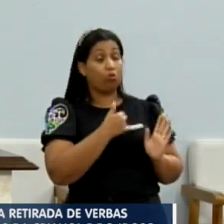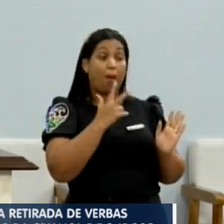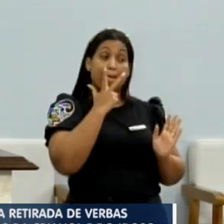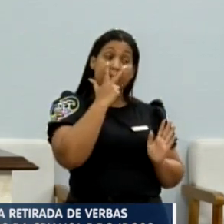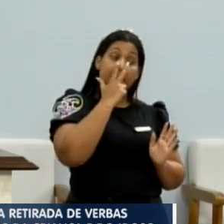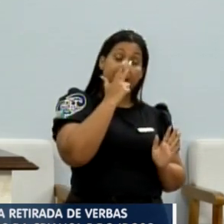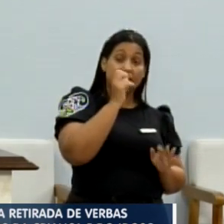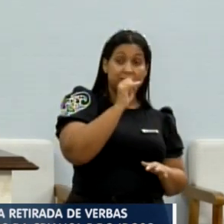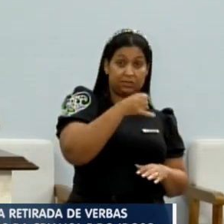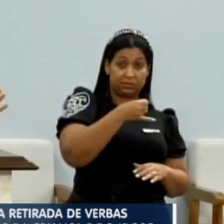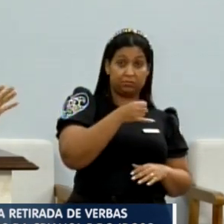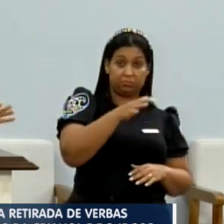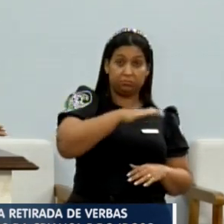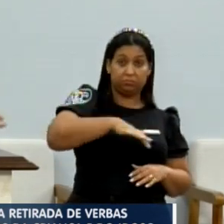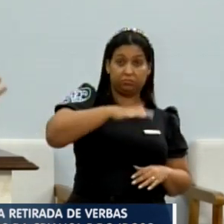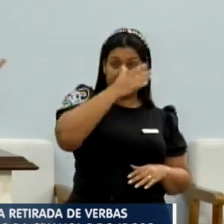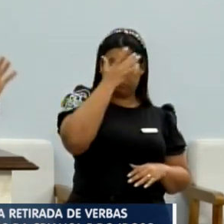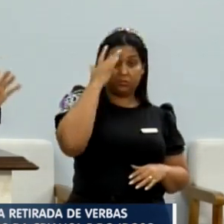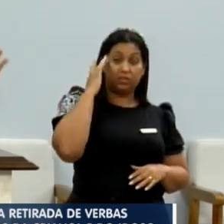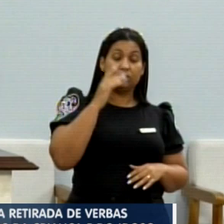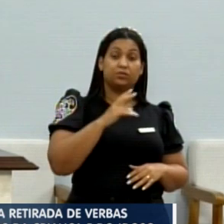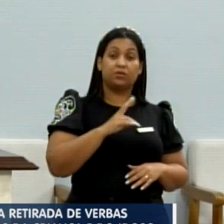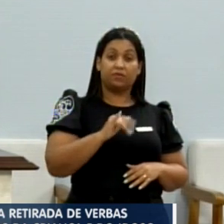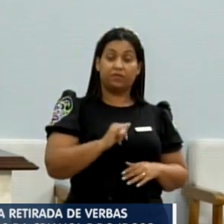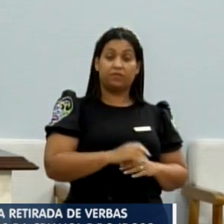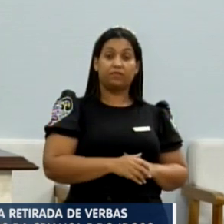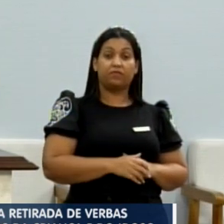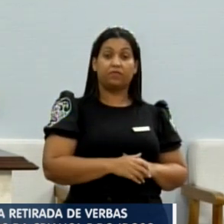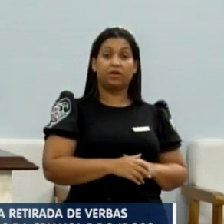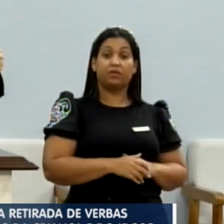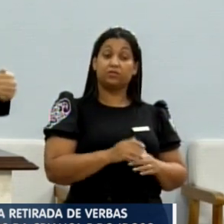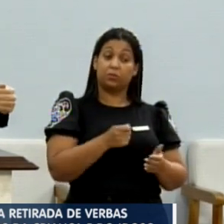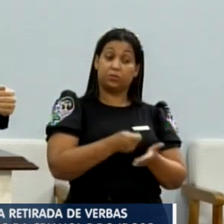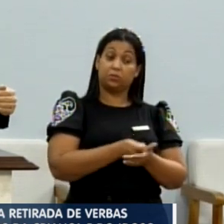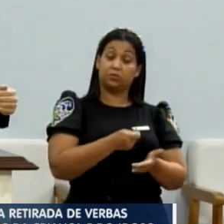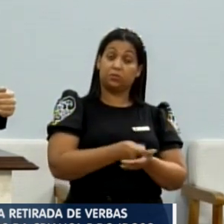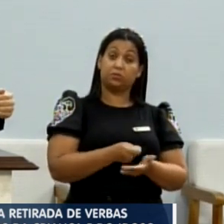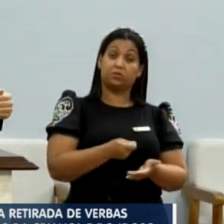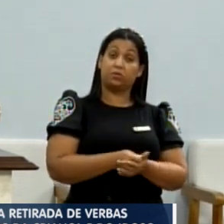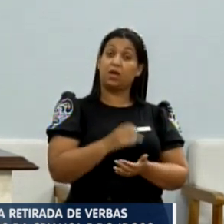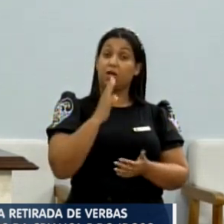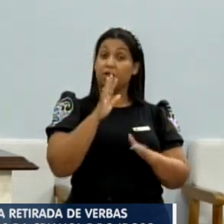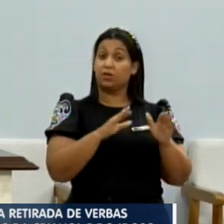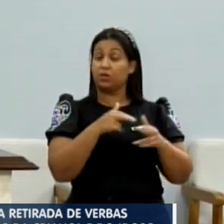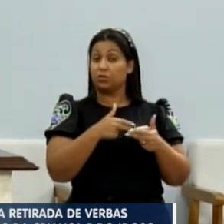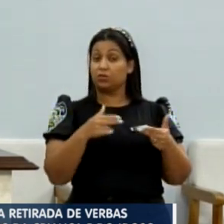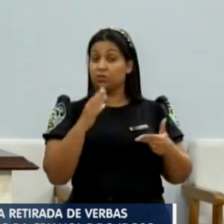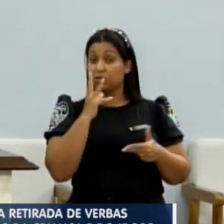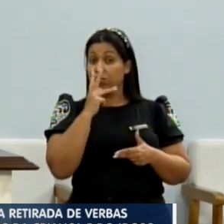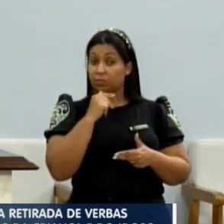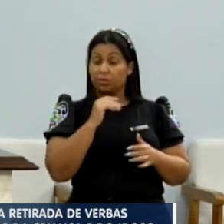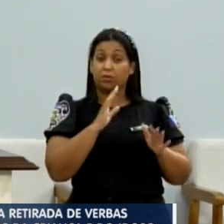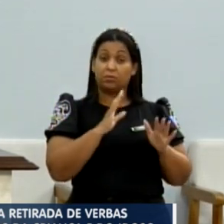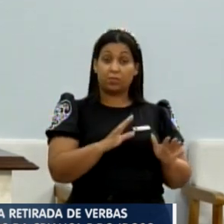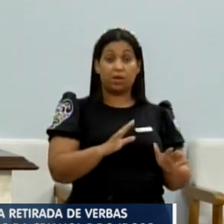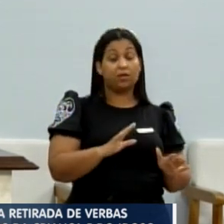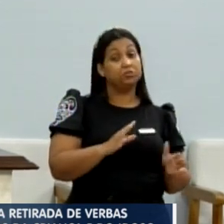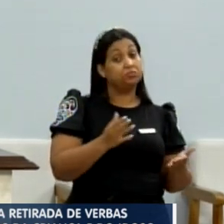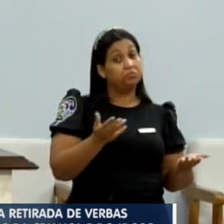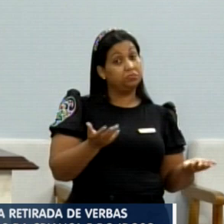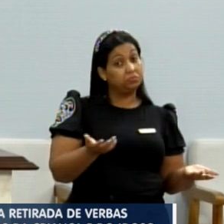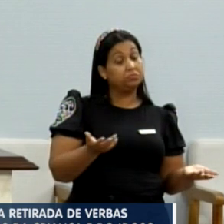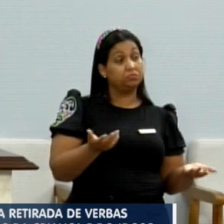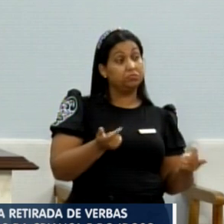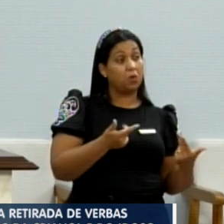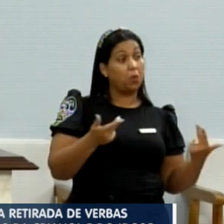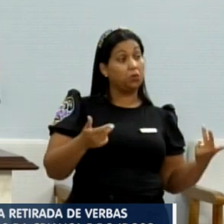moradores do Residencial Caetano e cercanias estamos na luta viu as coisas são meio morosas mas não dependem só da gente acenou